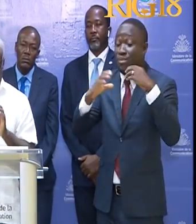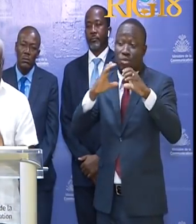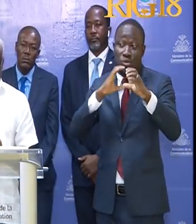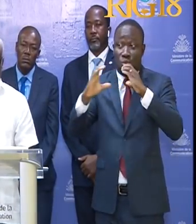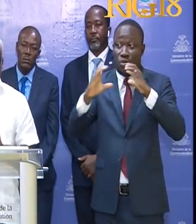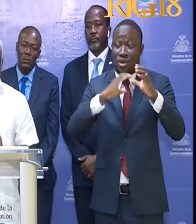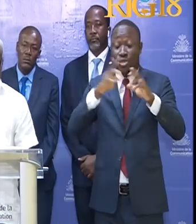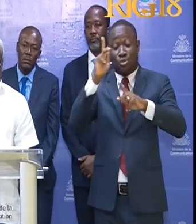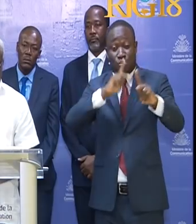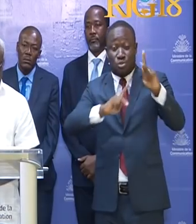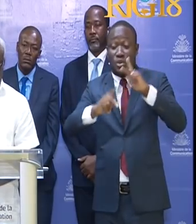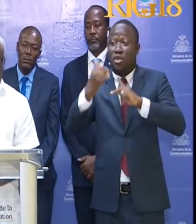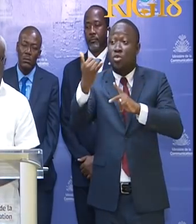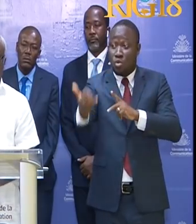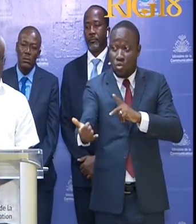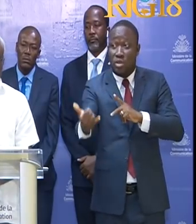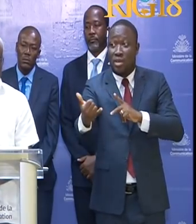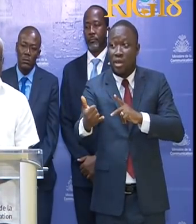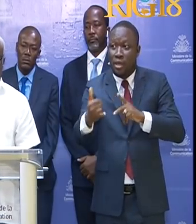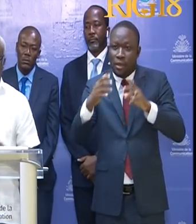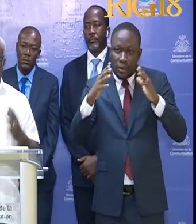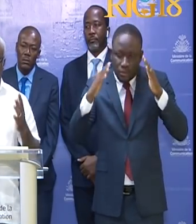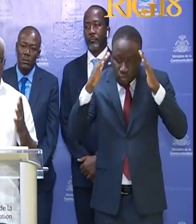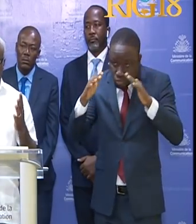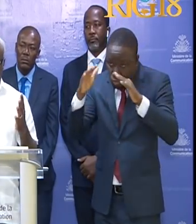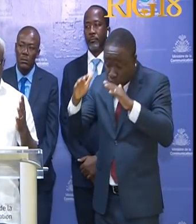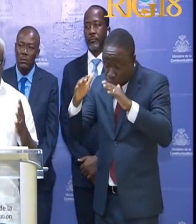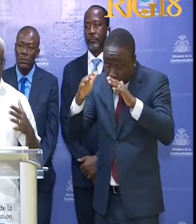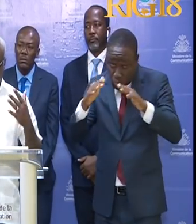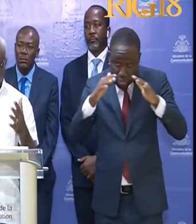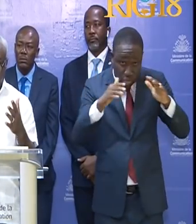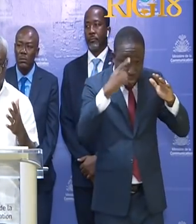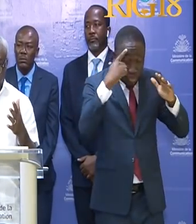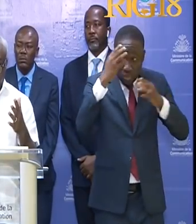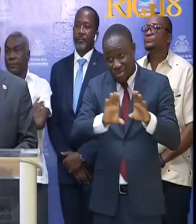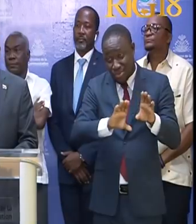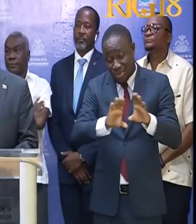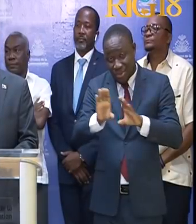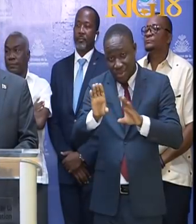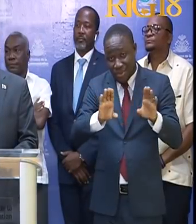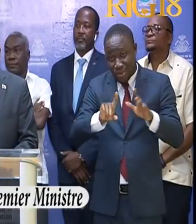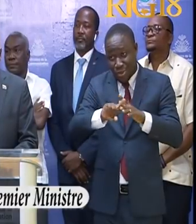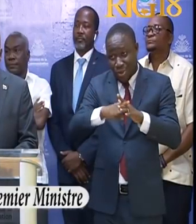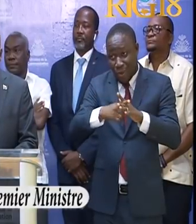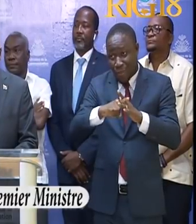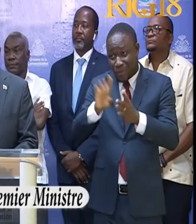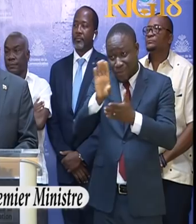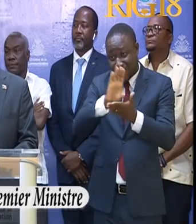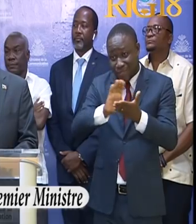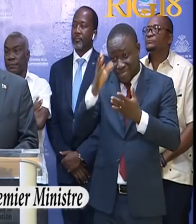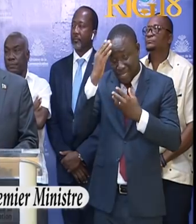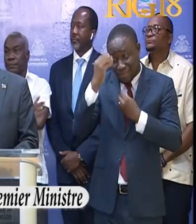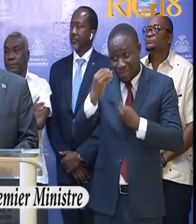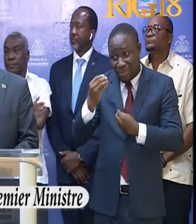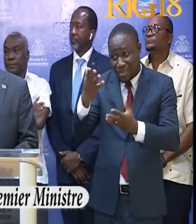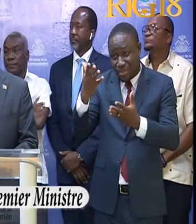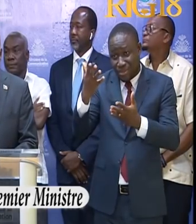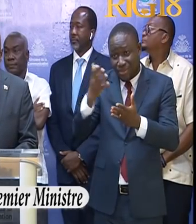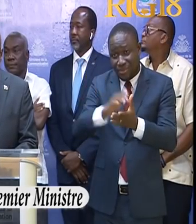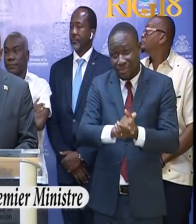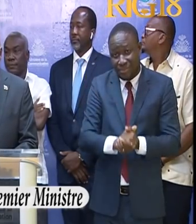communication publique actuelles sont mobilisées pour vous informer. Lancement du centre d'information